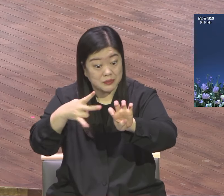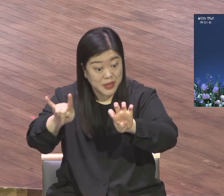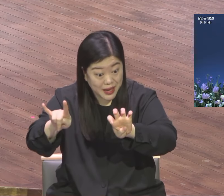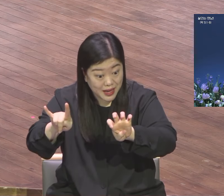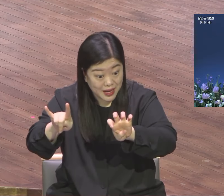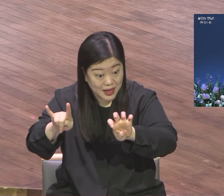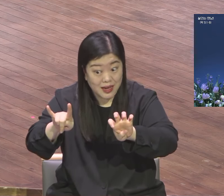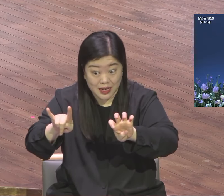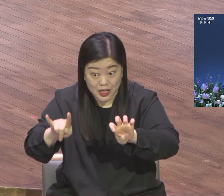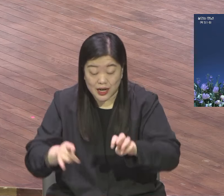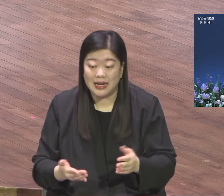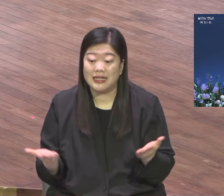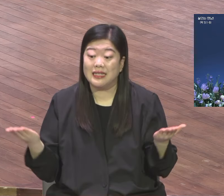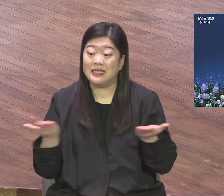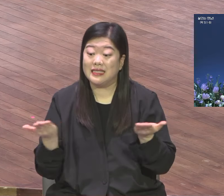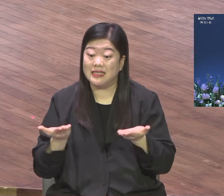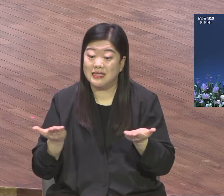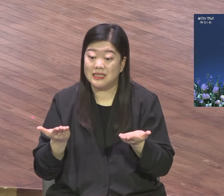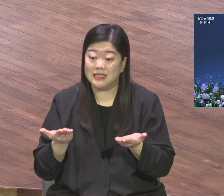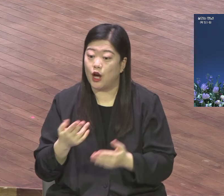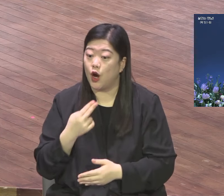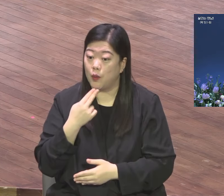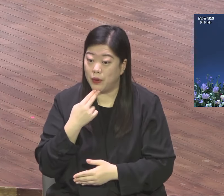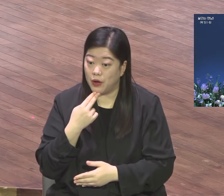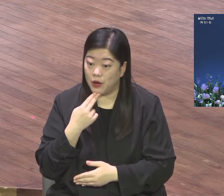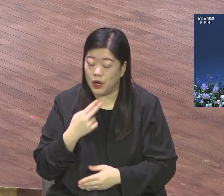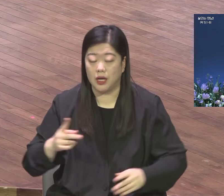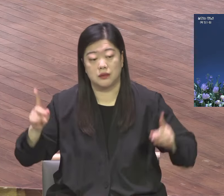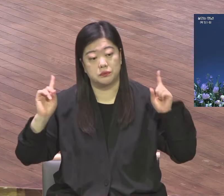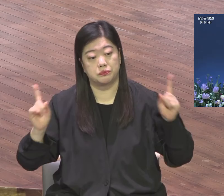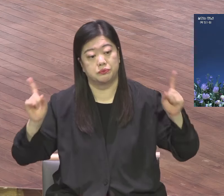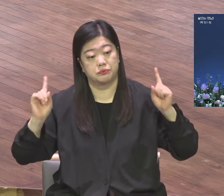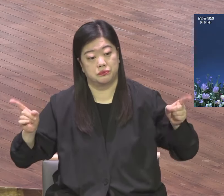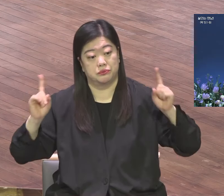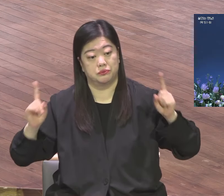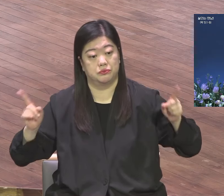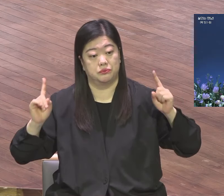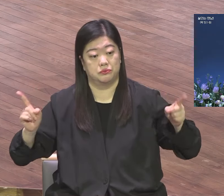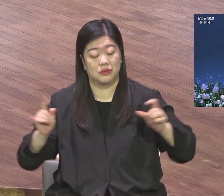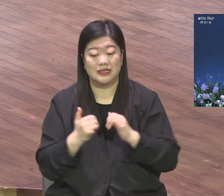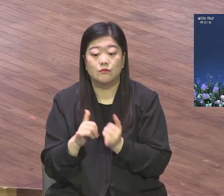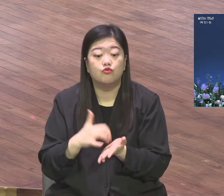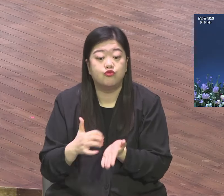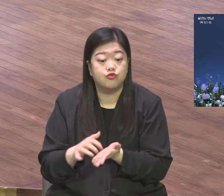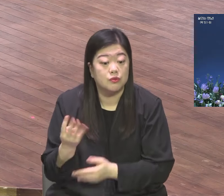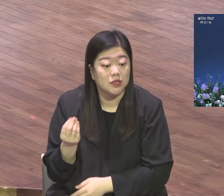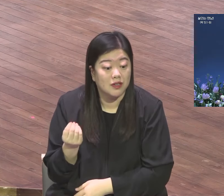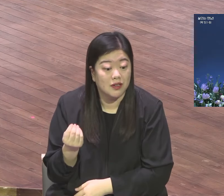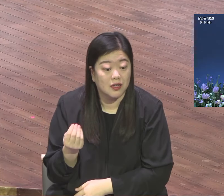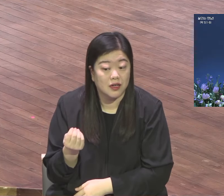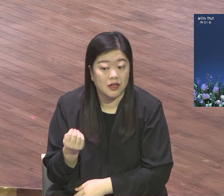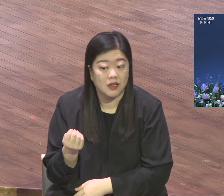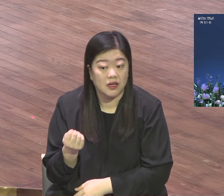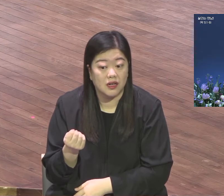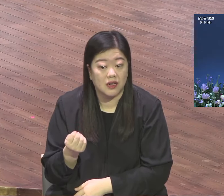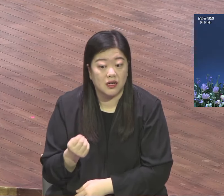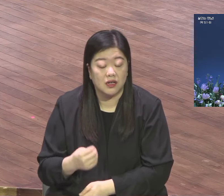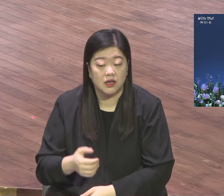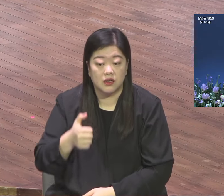50만입니다. 50만. 그냥 아무것도 안 하고 집에 놀고 있어. 이 가운데